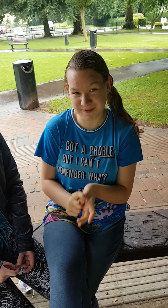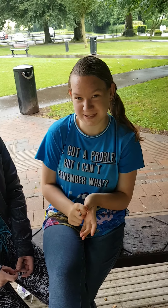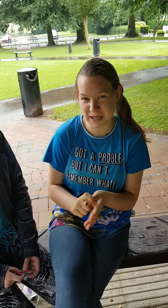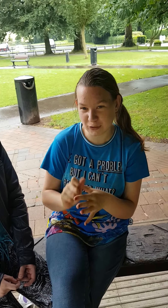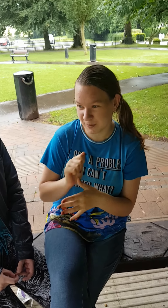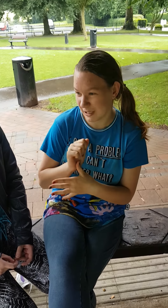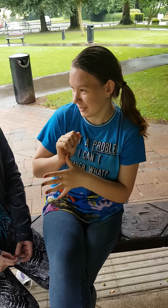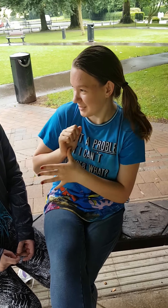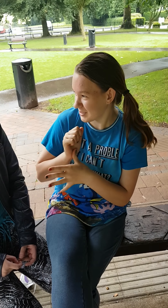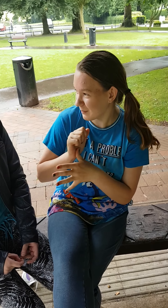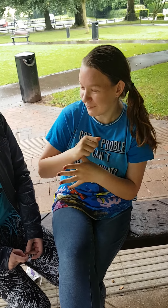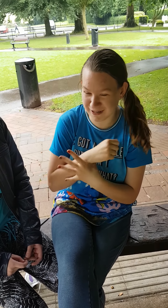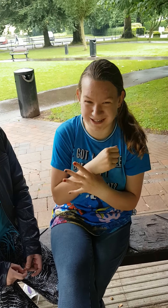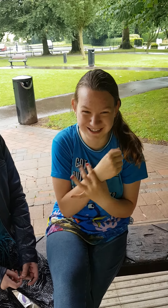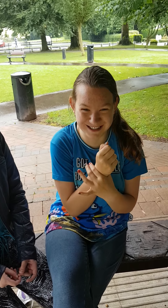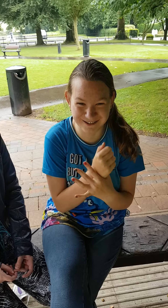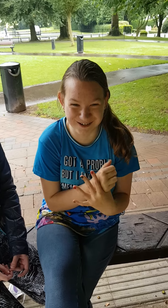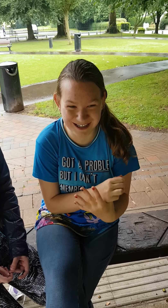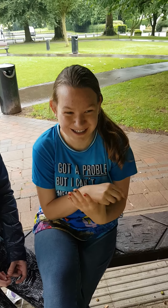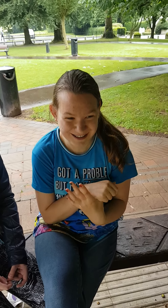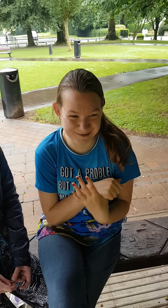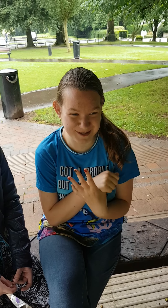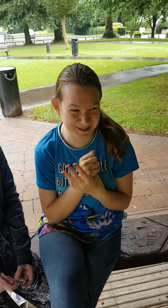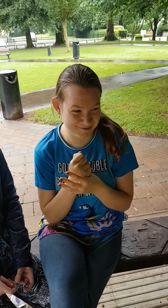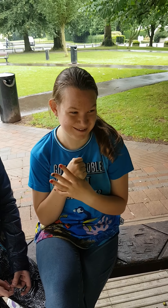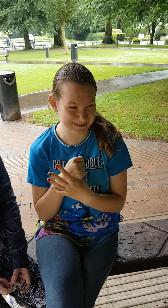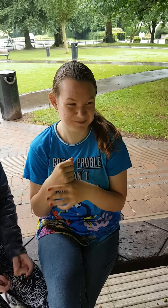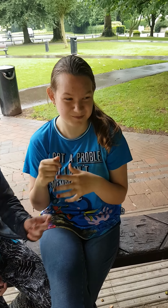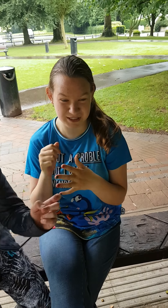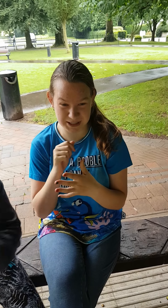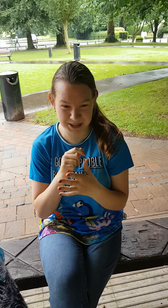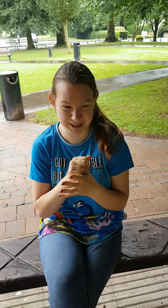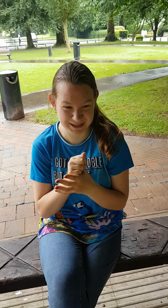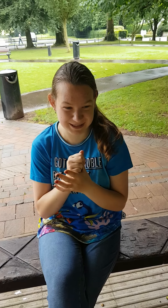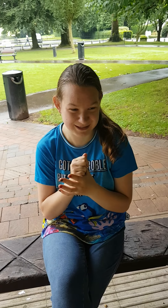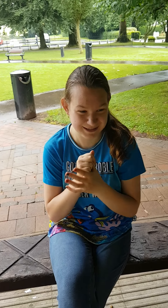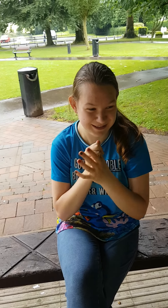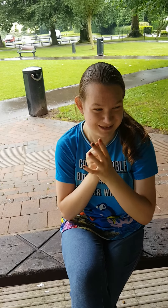Pierwszy, nie lubię Rysi, to Paul się wydała. Obrzydliwe. Czekaj. Ona się zżygać.